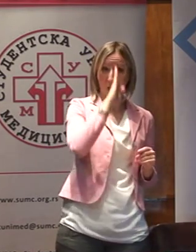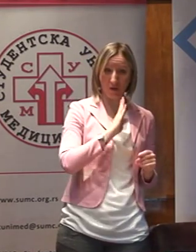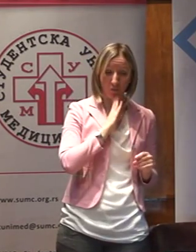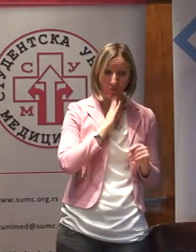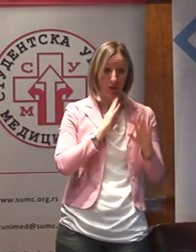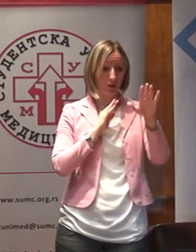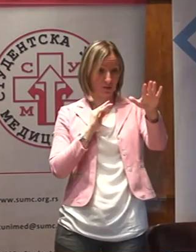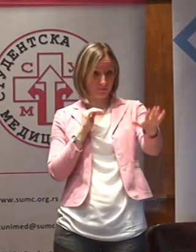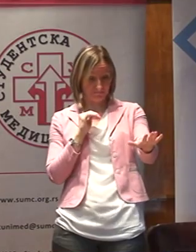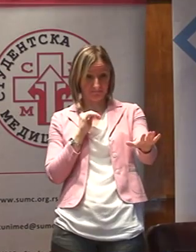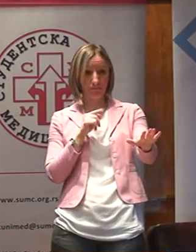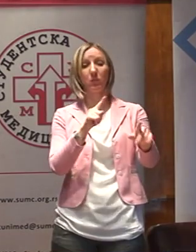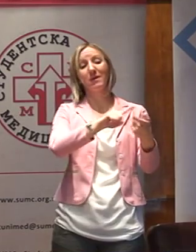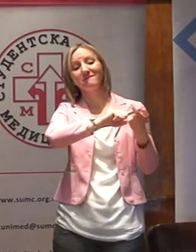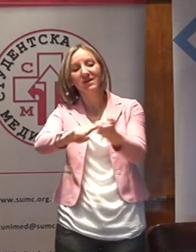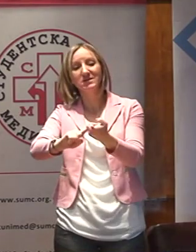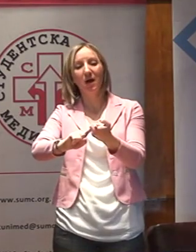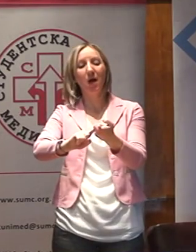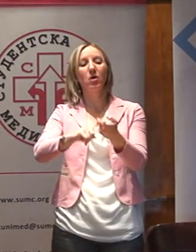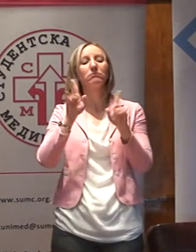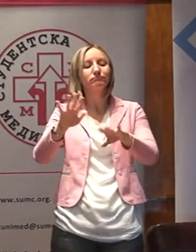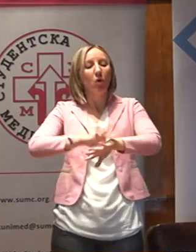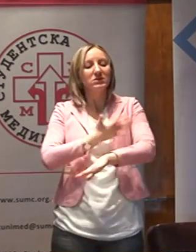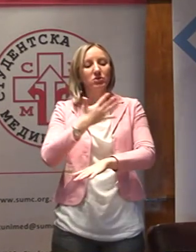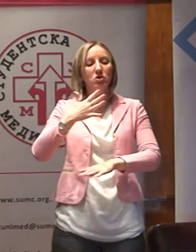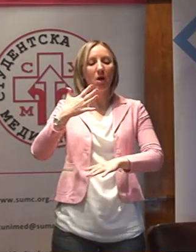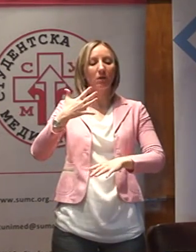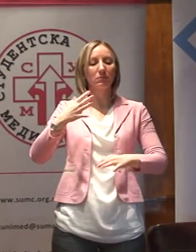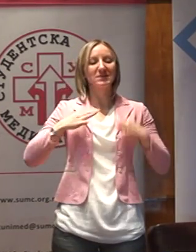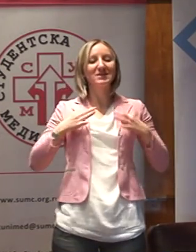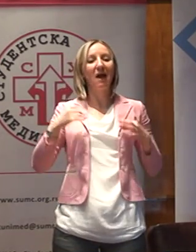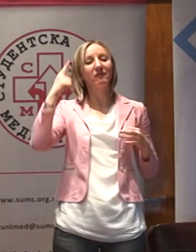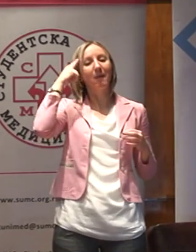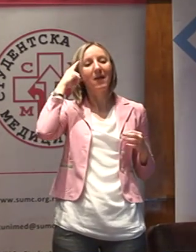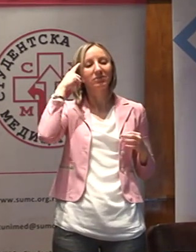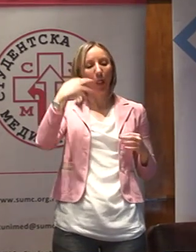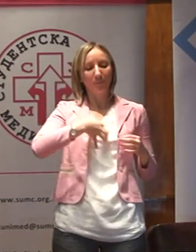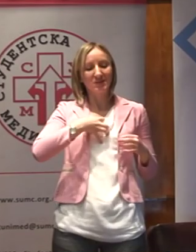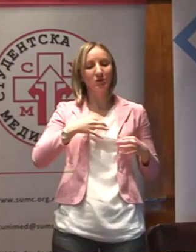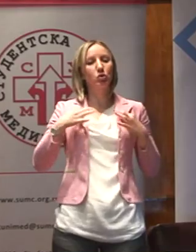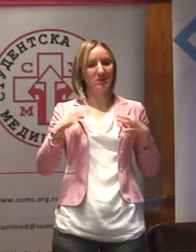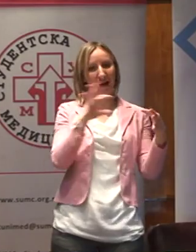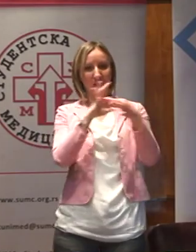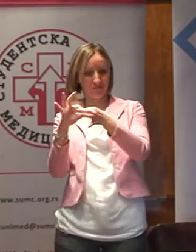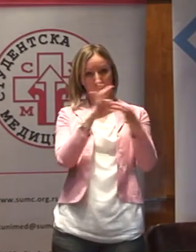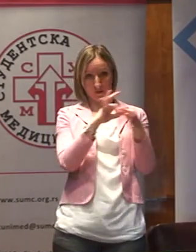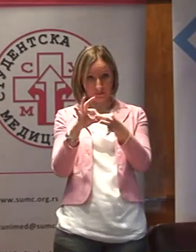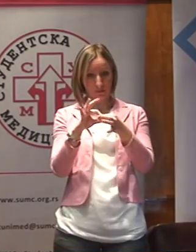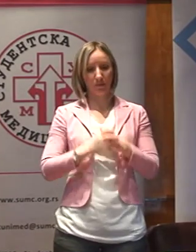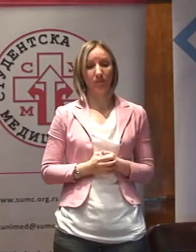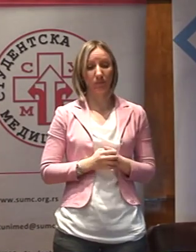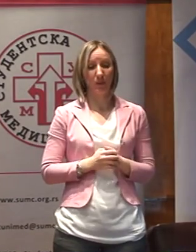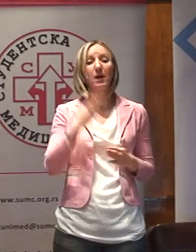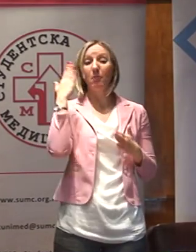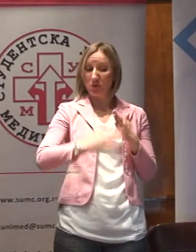sledeće poglavlje govori o zapošljavanju gluvih i nagluvih osoba i u vezi sa njihovim mentalnim i psihičkim